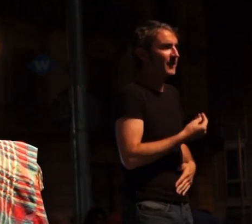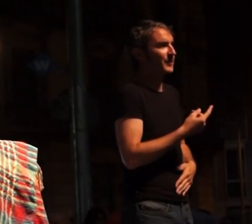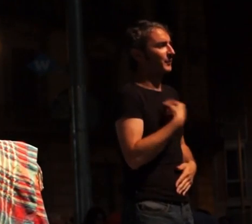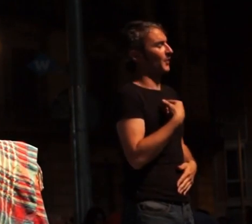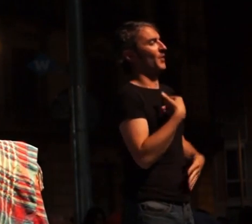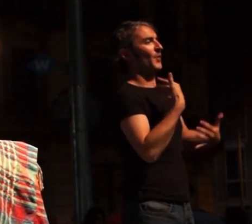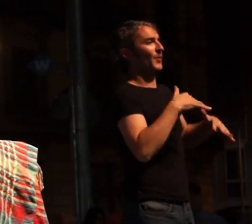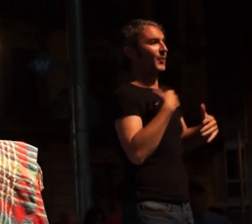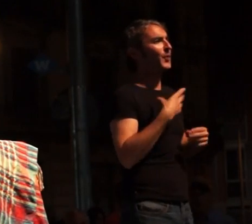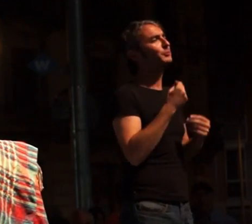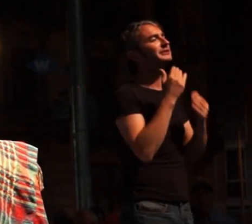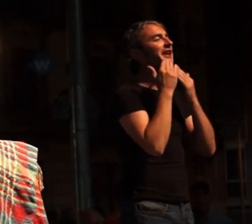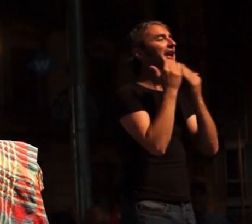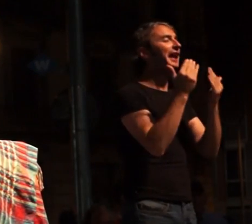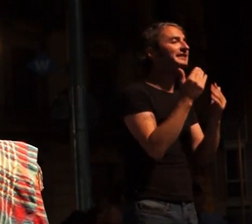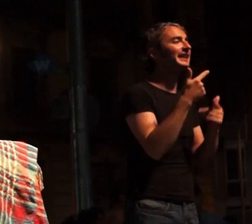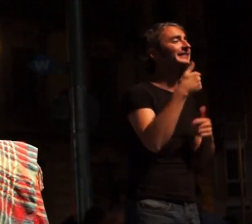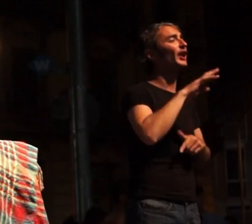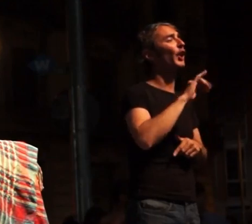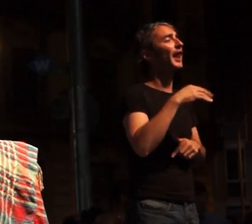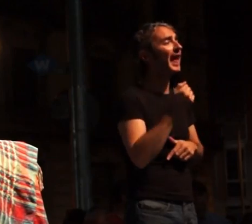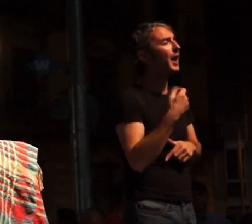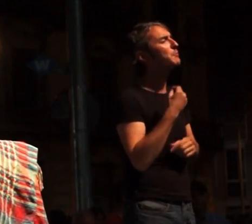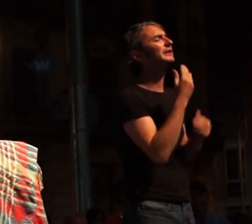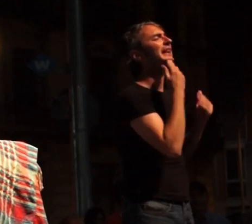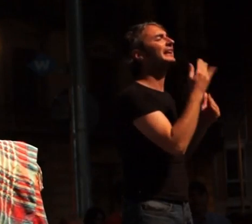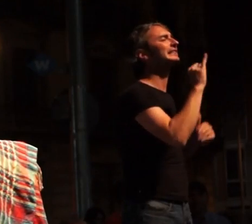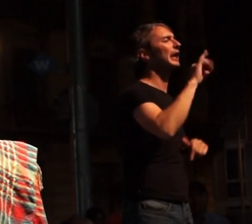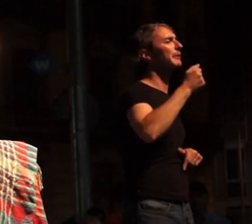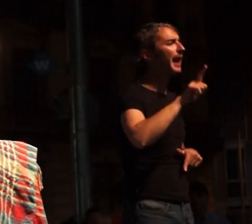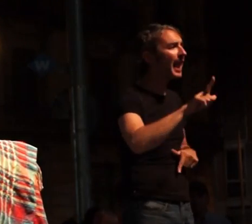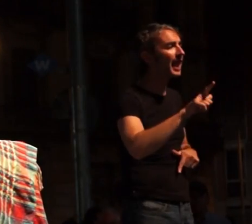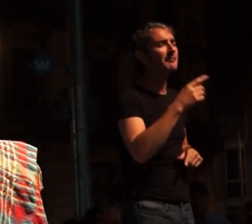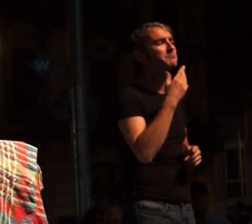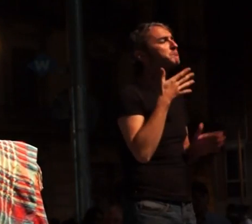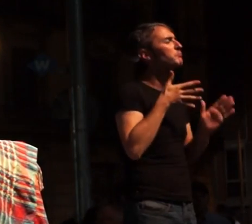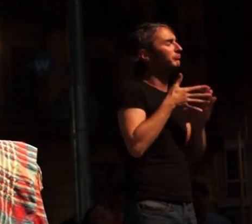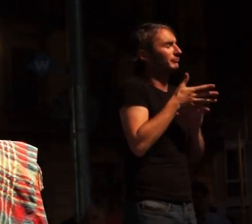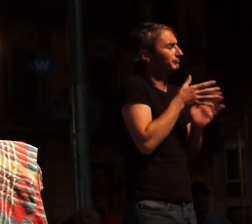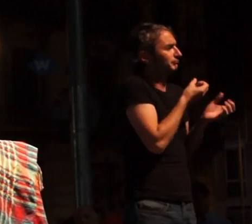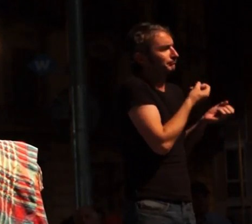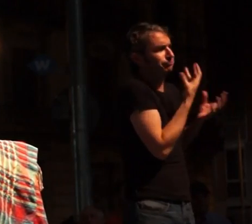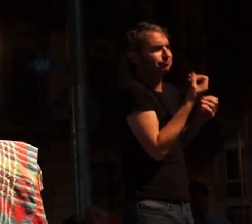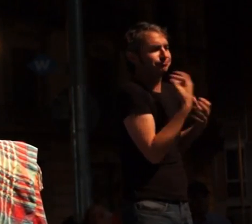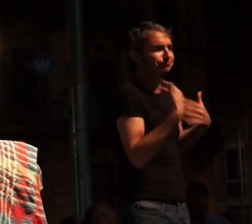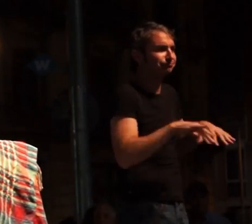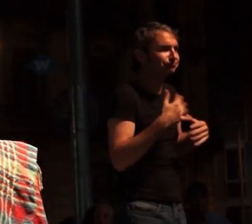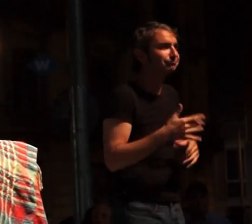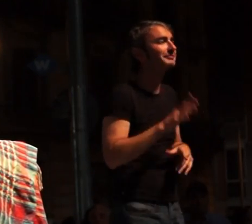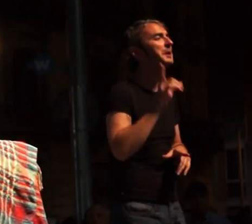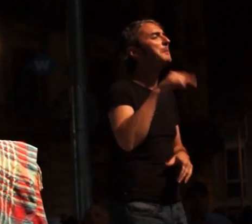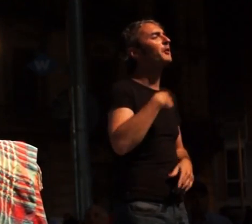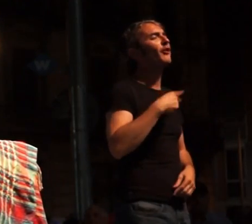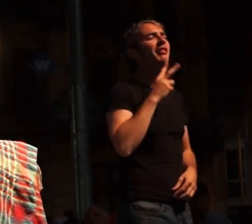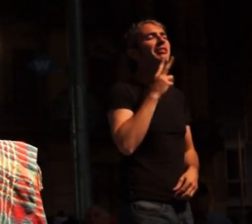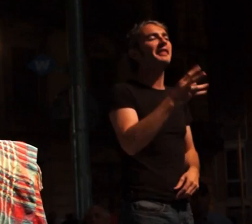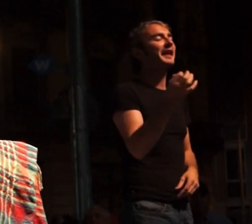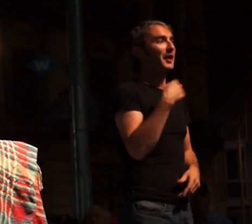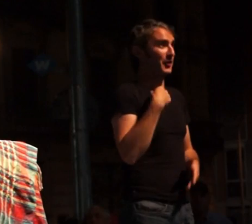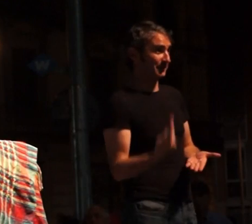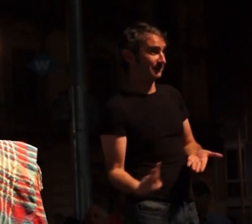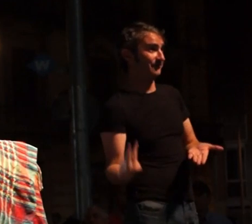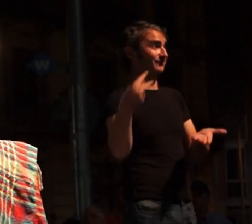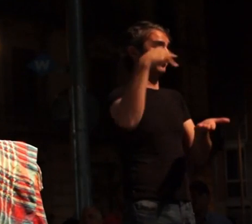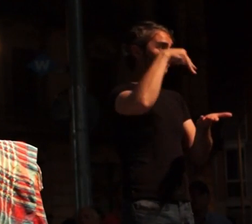mica. Moltes gràcies, Georgina. Moltes gràcies, Isabel, per tot. Però sobretot, aclapar a pujar en